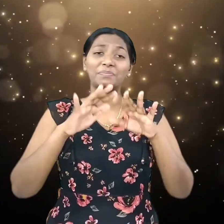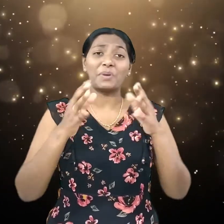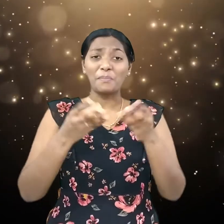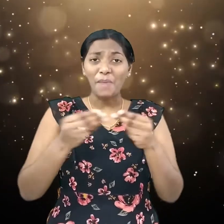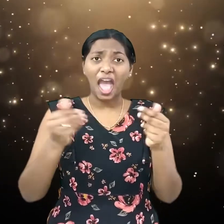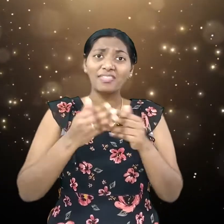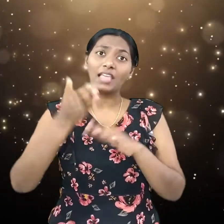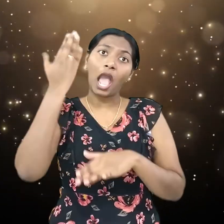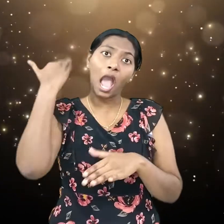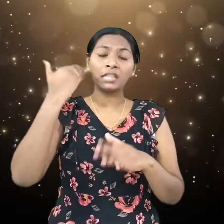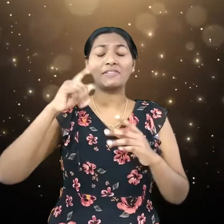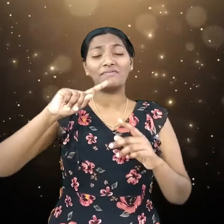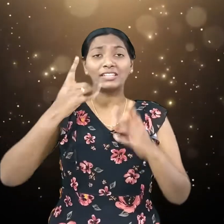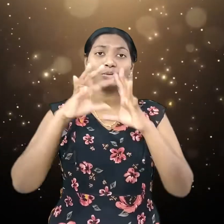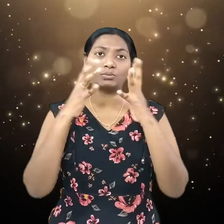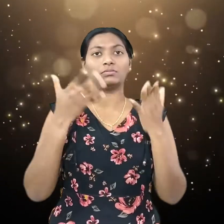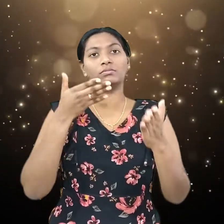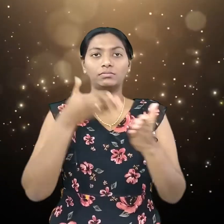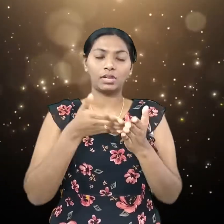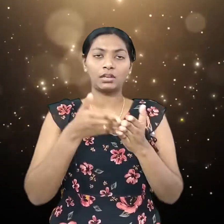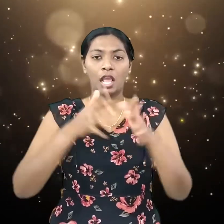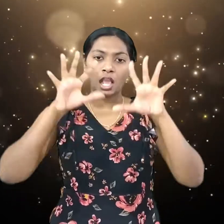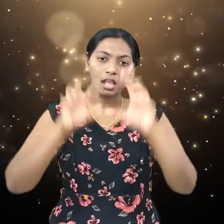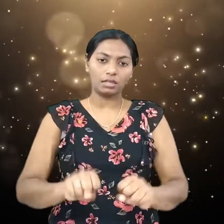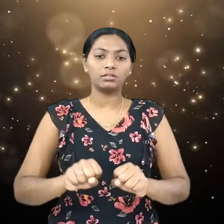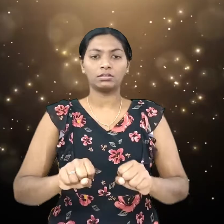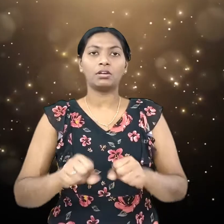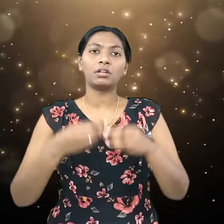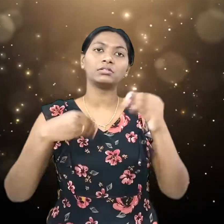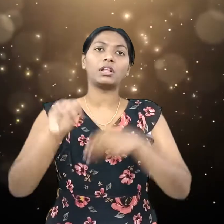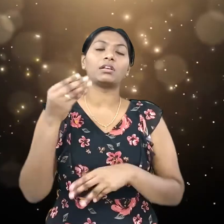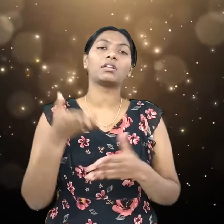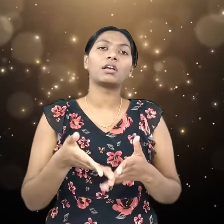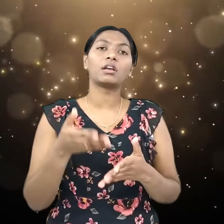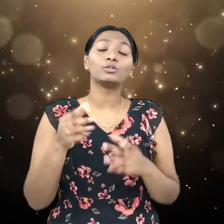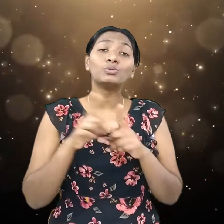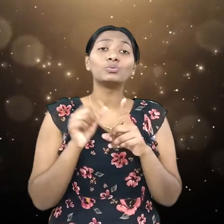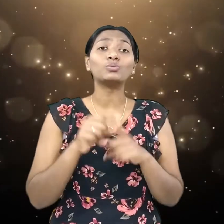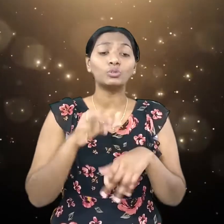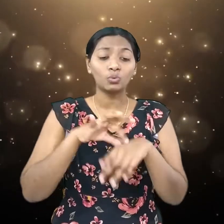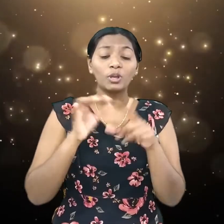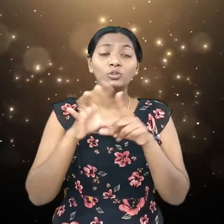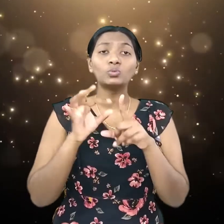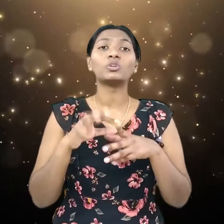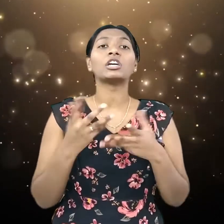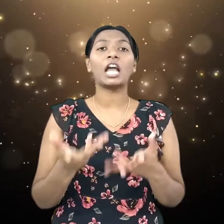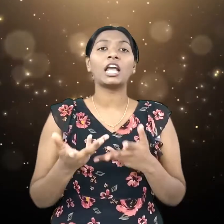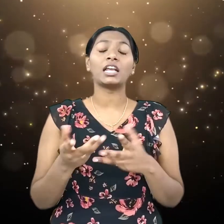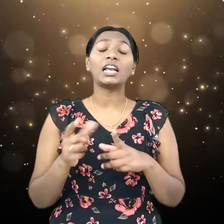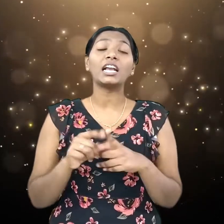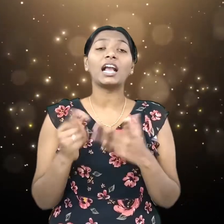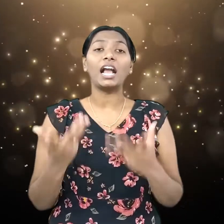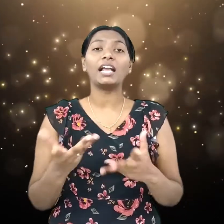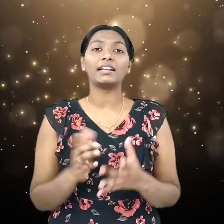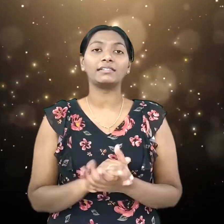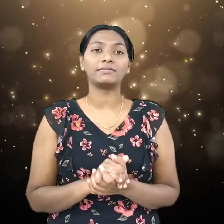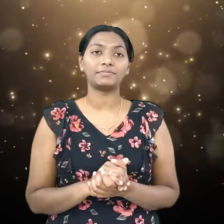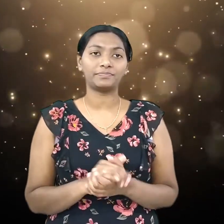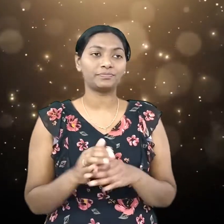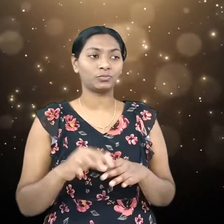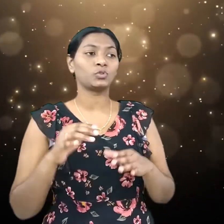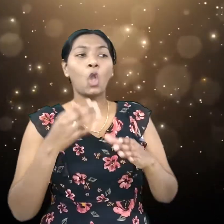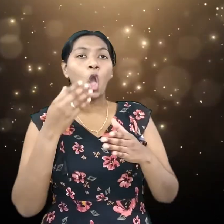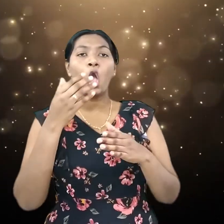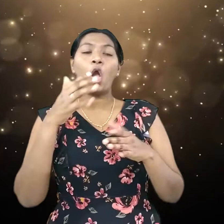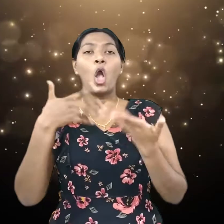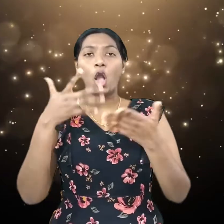क्या किया है, नहीं क्या किया, ऑक्सीजन ले लेके तुमने पता किया ऑक्सीजन ले रहे हो, सच्ची से कहते मेरी